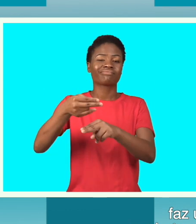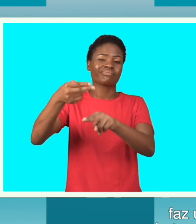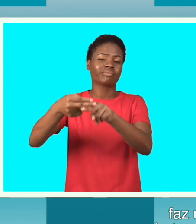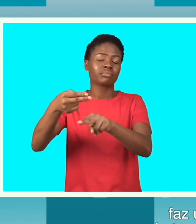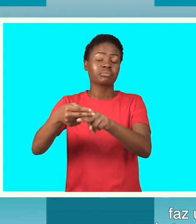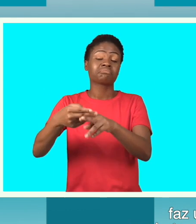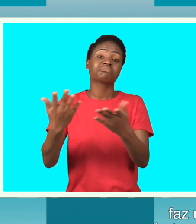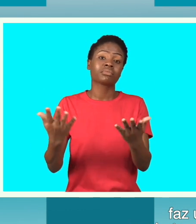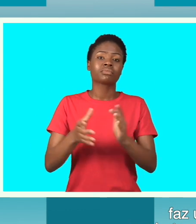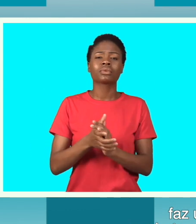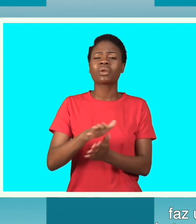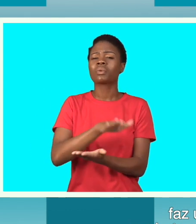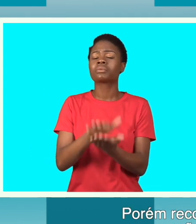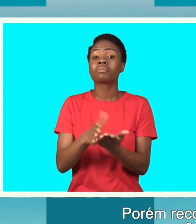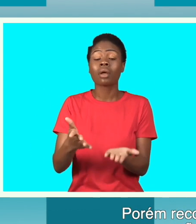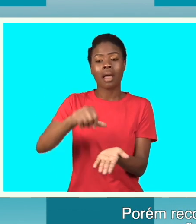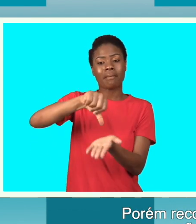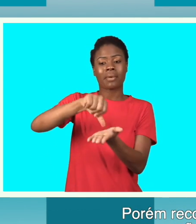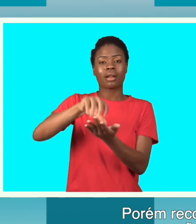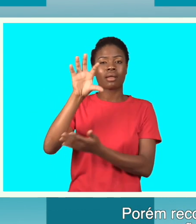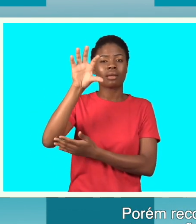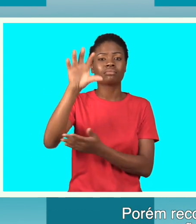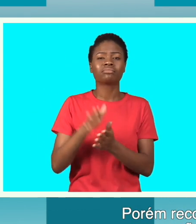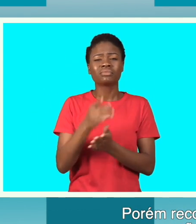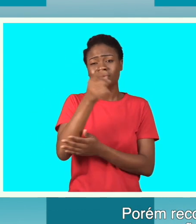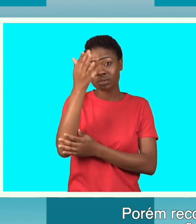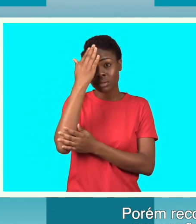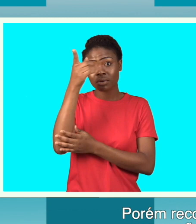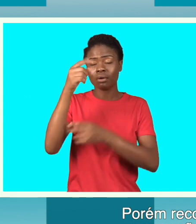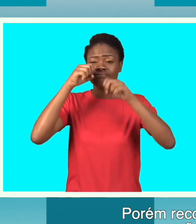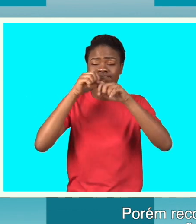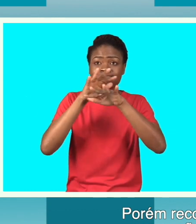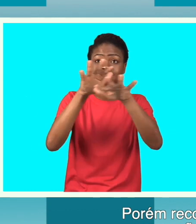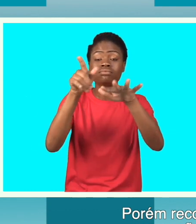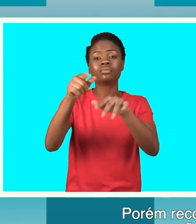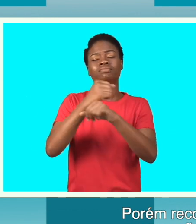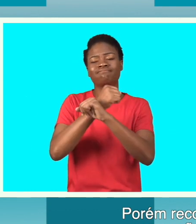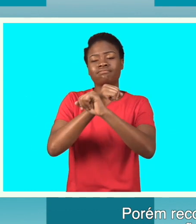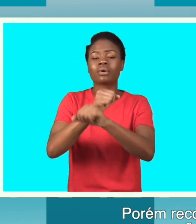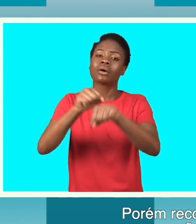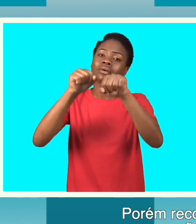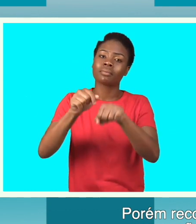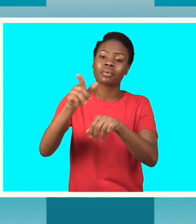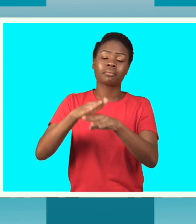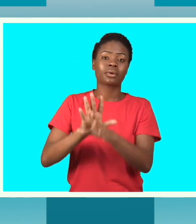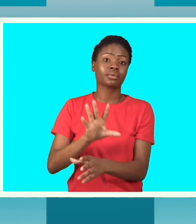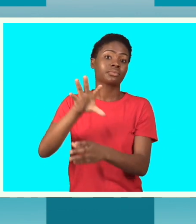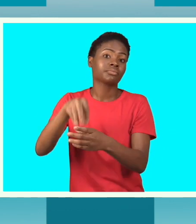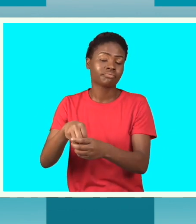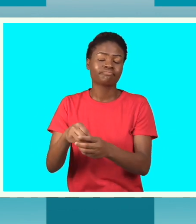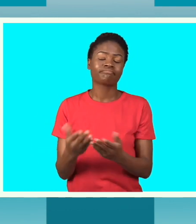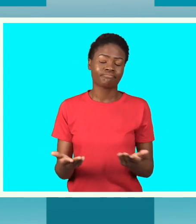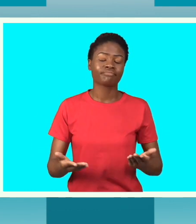mal na capital do país. Porém, reconhece que as mensagens de prevenção devem ser mais inclusivas.